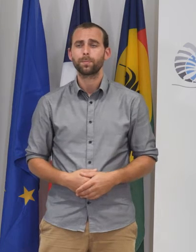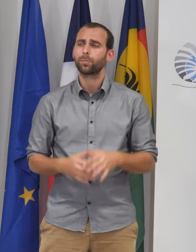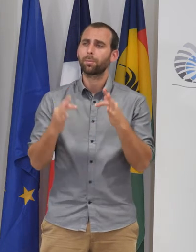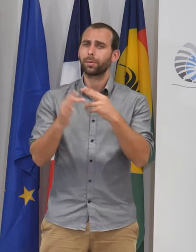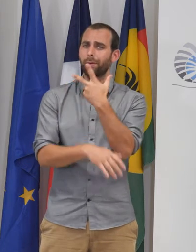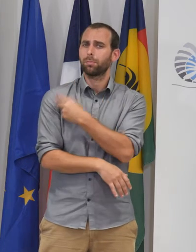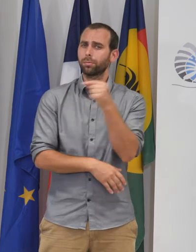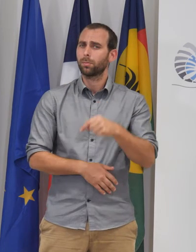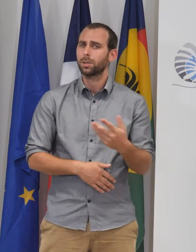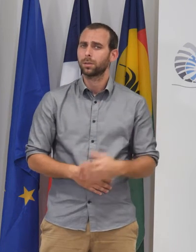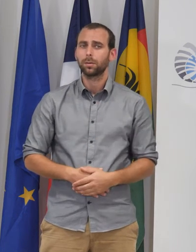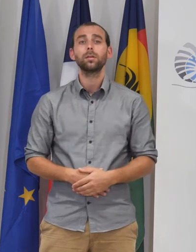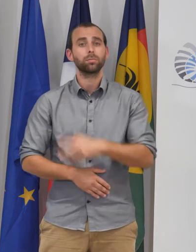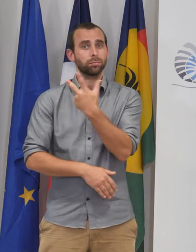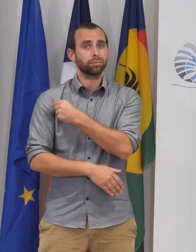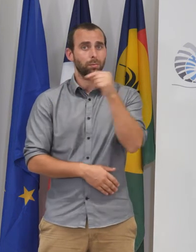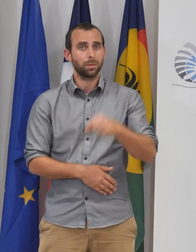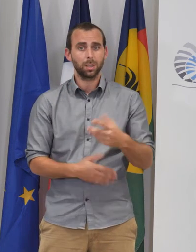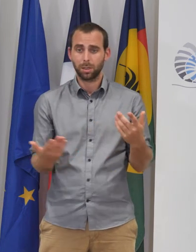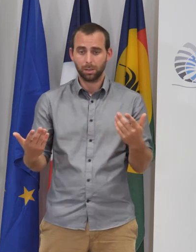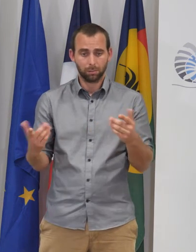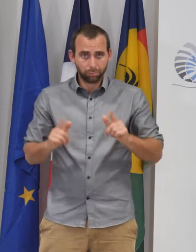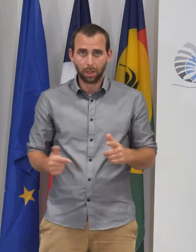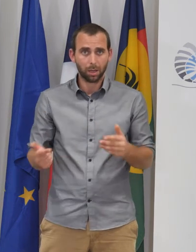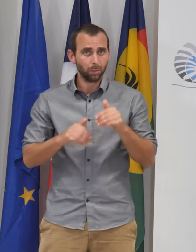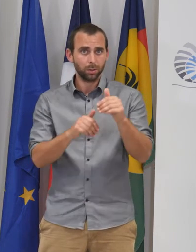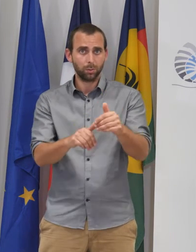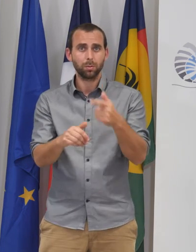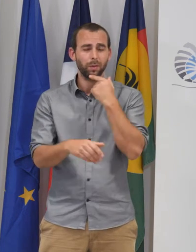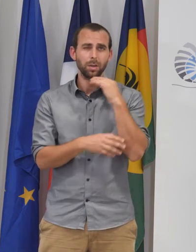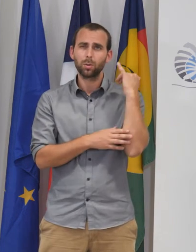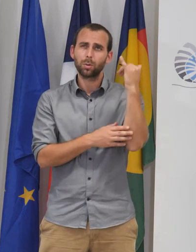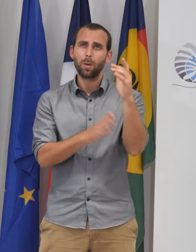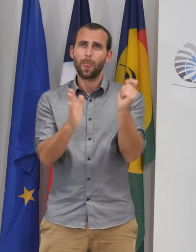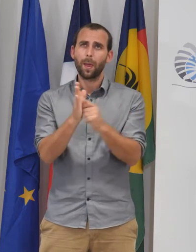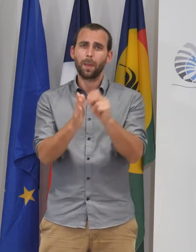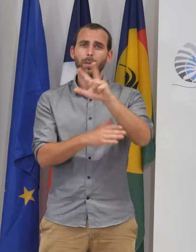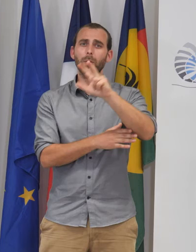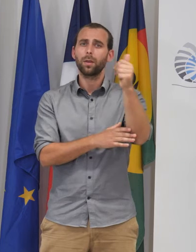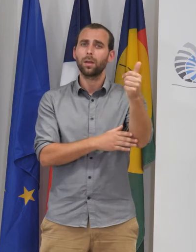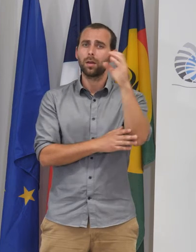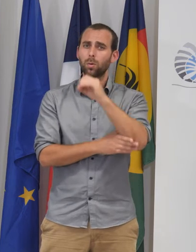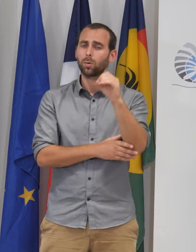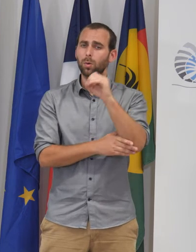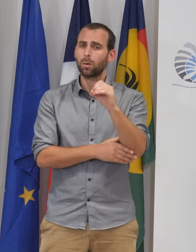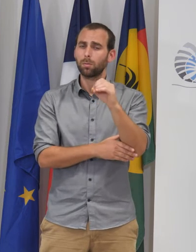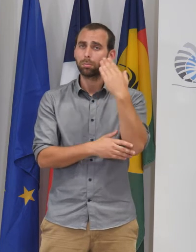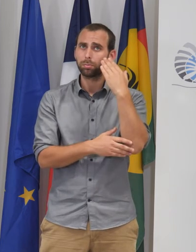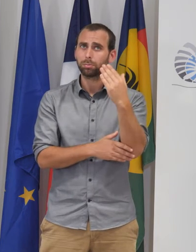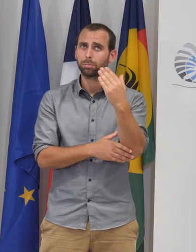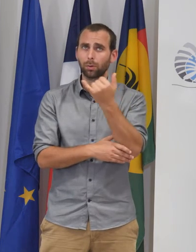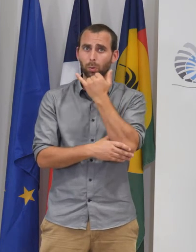L'obligation vaccinale. L'obligation vaccinale est toujours de mise, hein, c'est-à-dire pour le moment c'est le 31 octobre, si je ne dis pas de bêtises, c'est